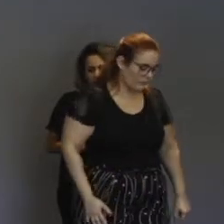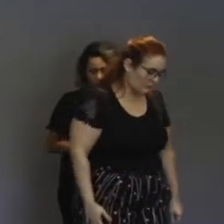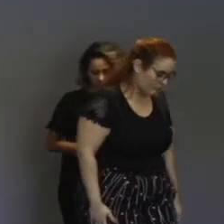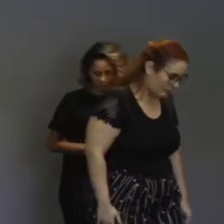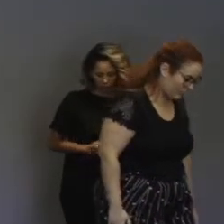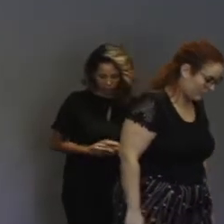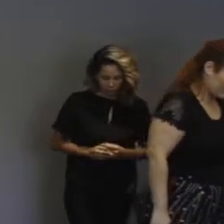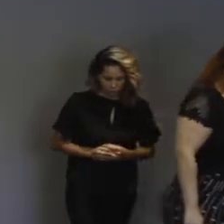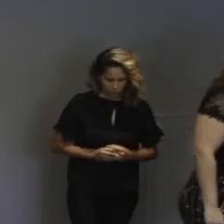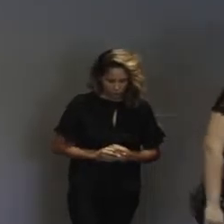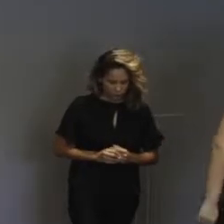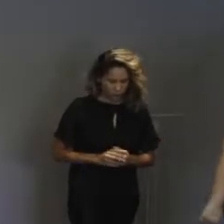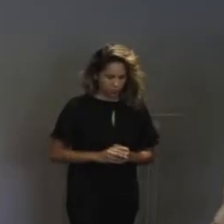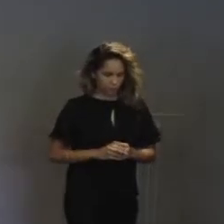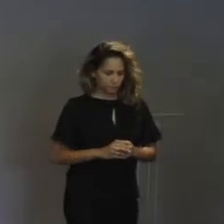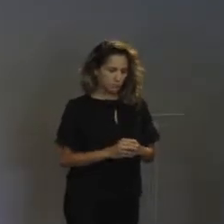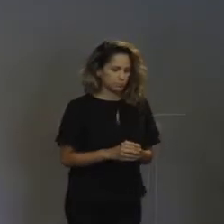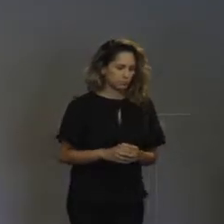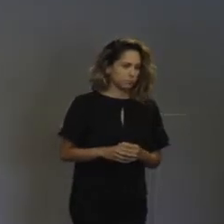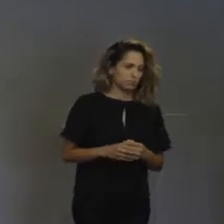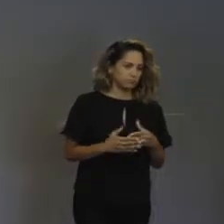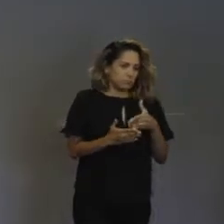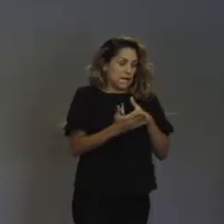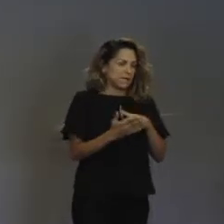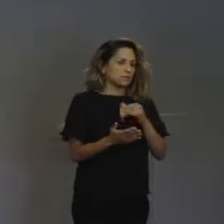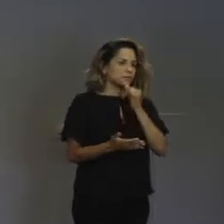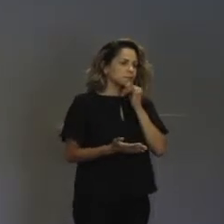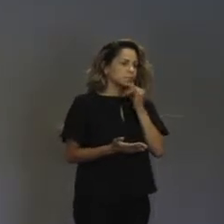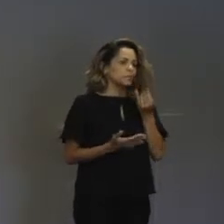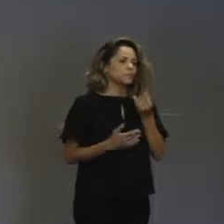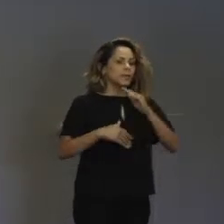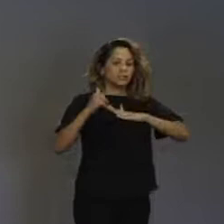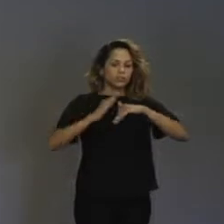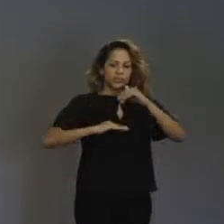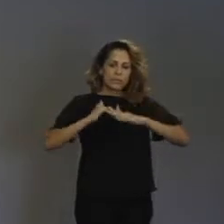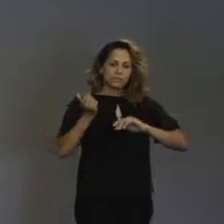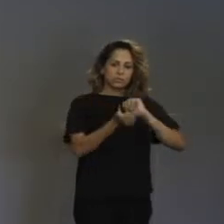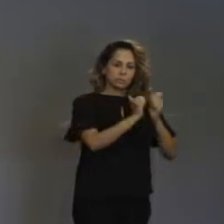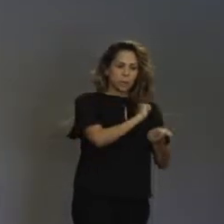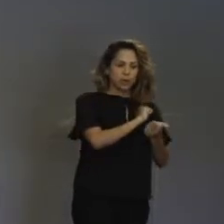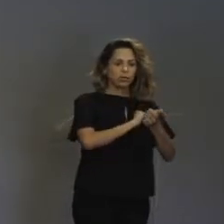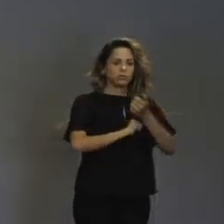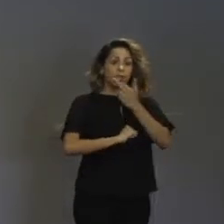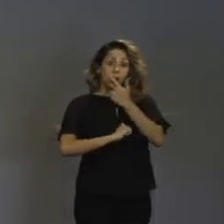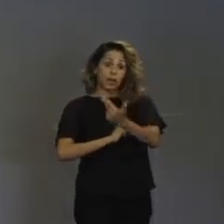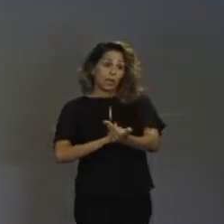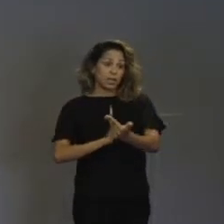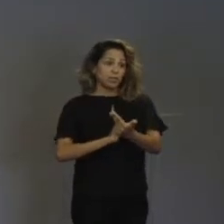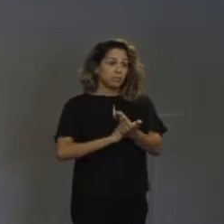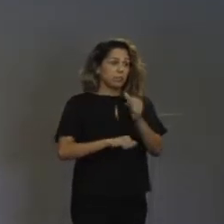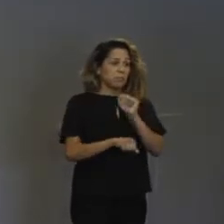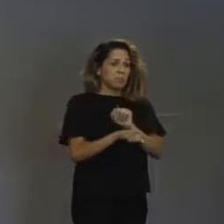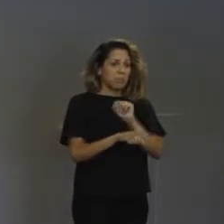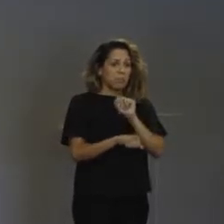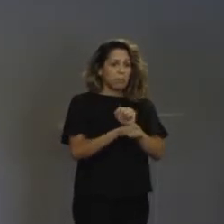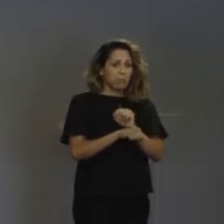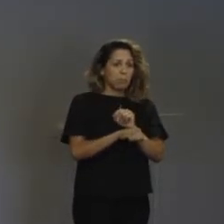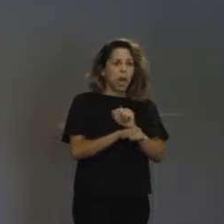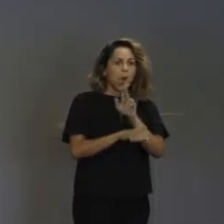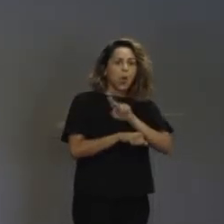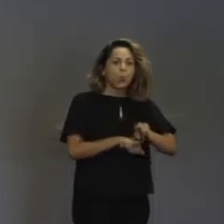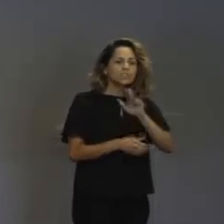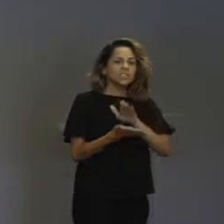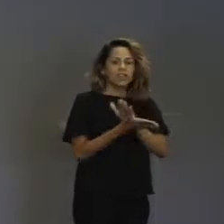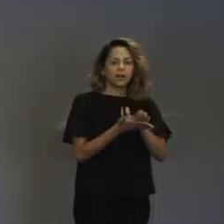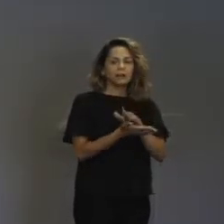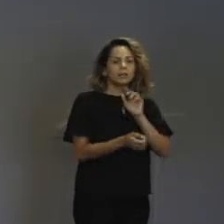qualquer habilidade linguística, de esporte, enfim, a gente não pratica essas habilidades e elas morrem. E aí a gente tem, por exemplo, visualização.